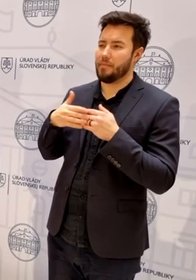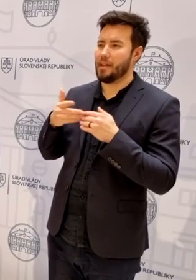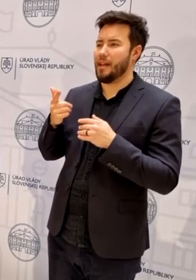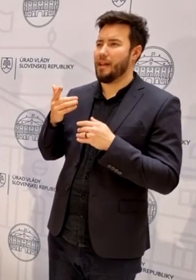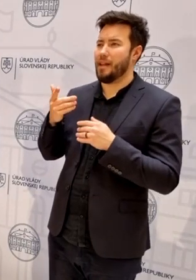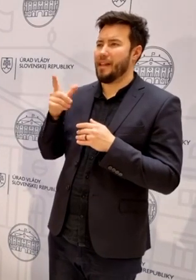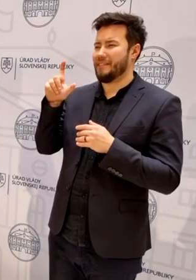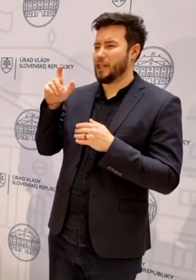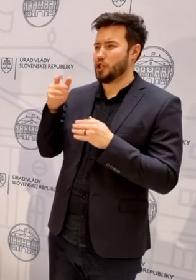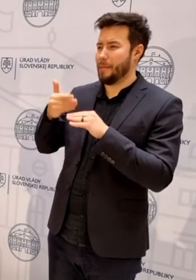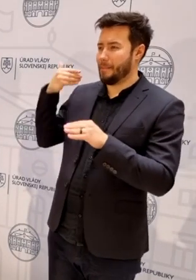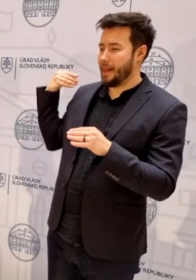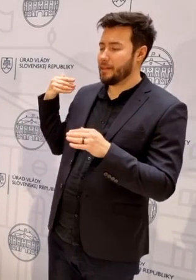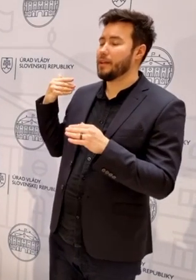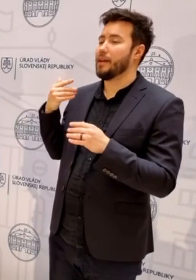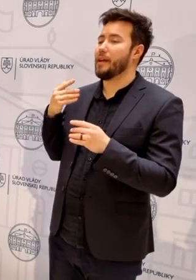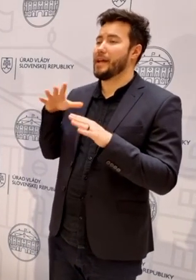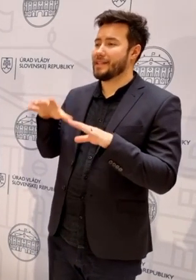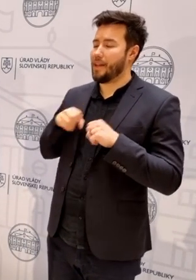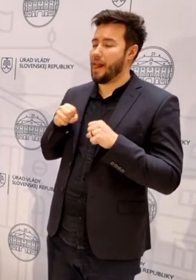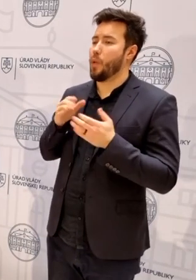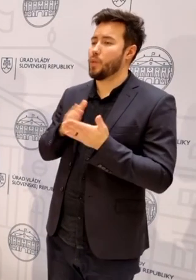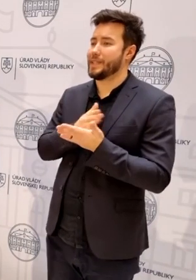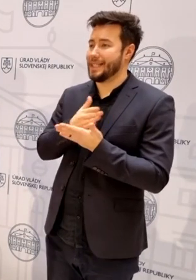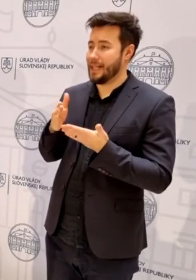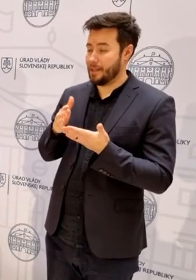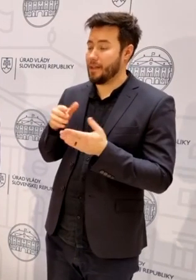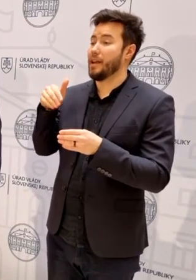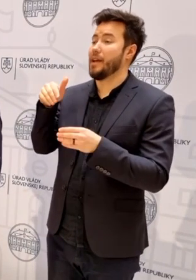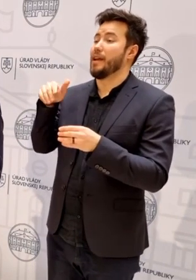od dnešného dňa na ministerskej stránke